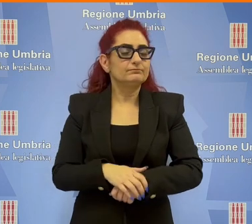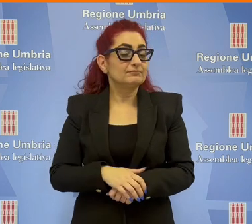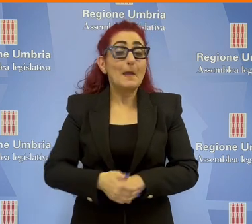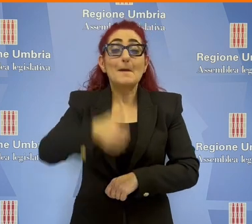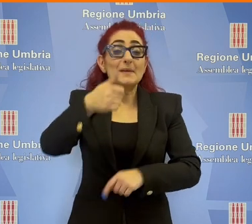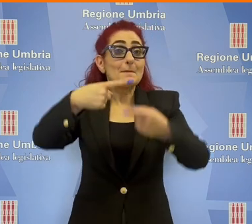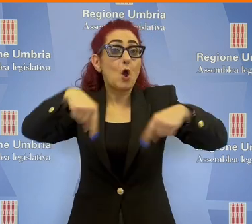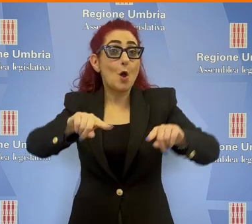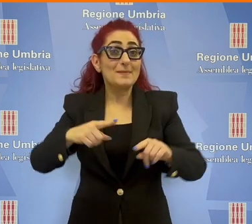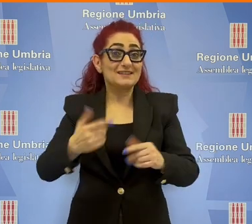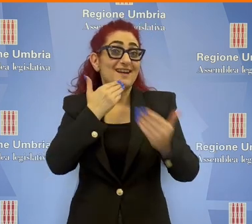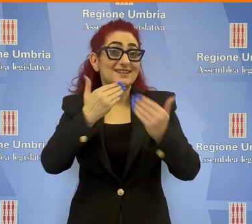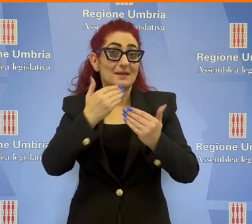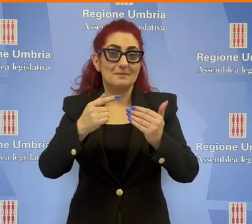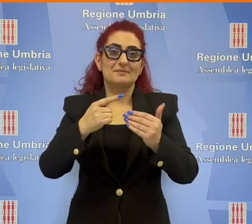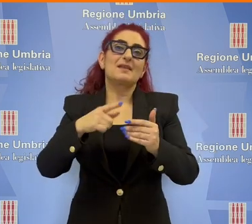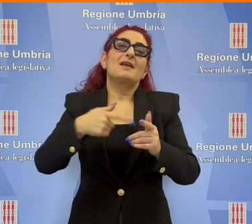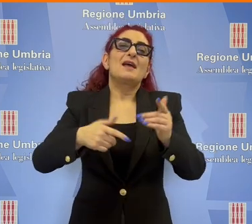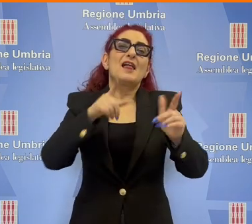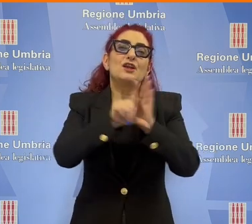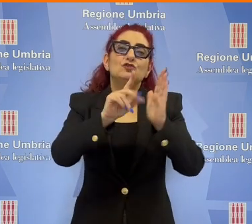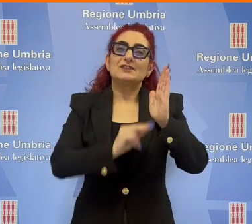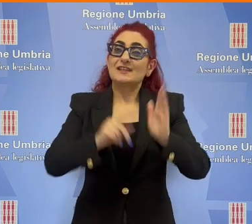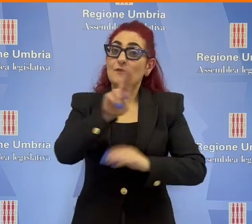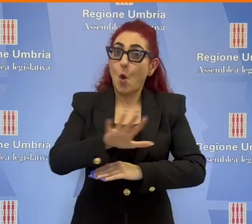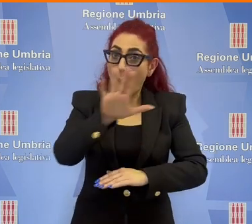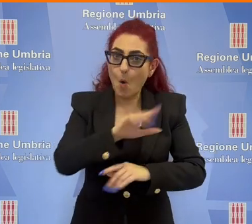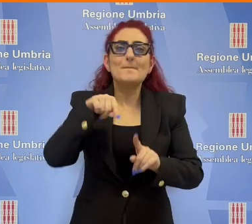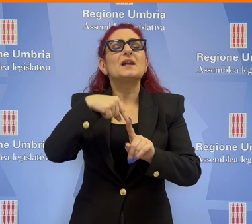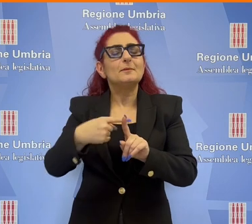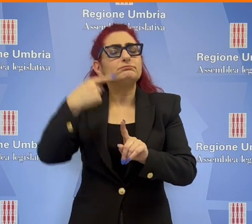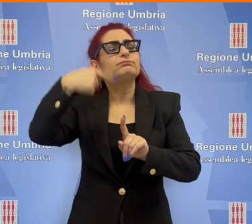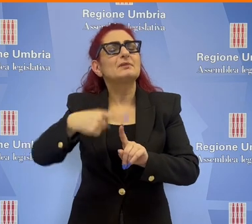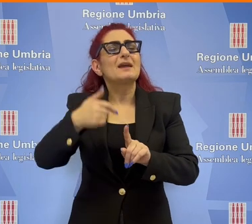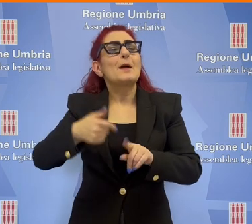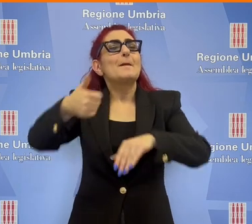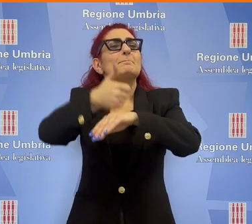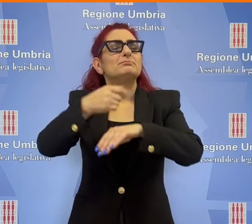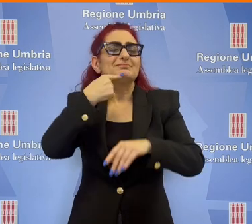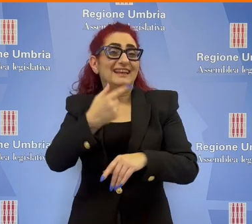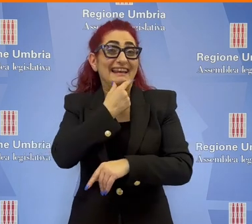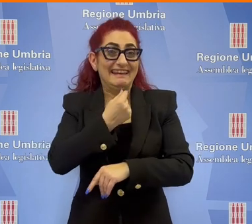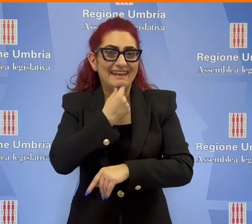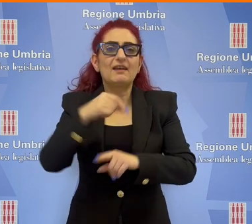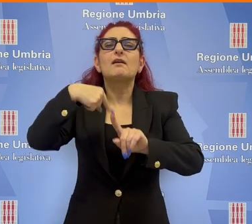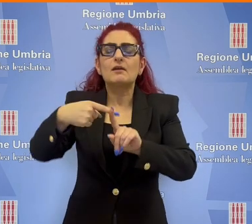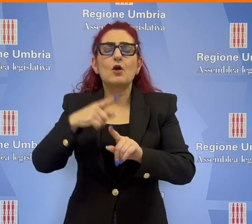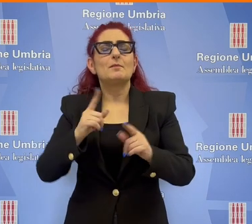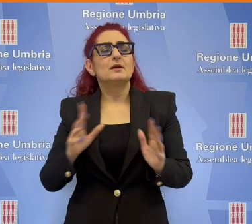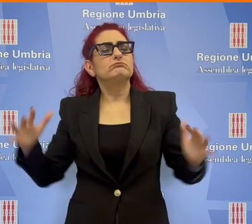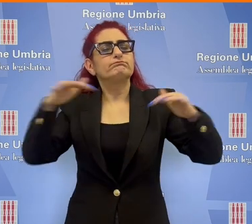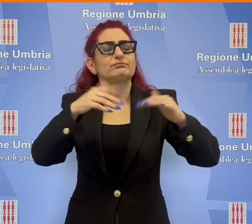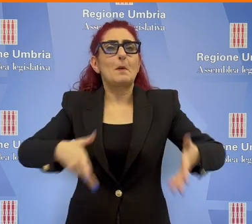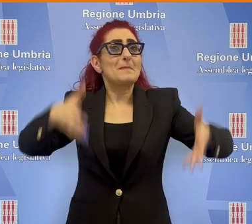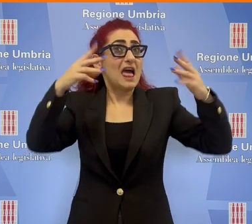La prima commissione dell'Assemblea Legislativa dell'Umbria, presieduta da Daniele Nicchi, si è riunita a Palazzo Cesaroni a